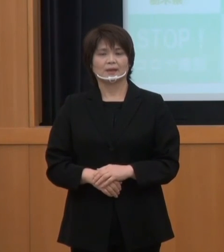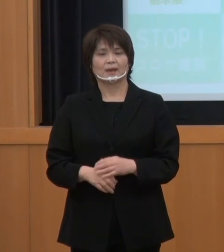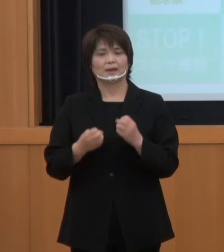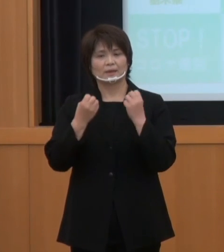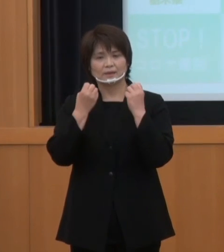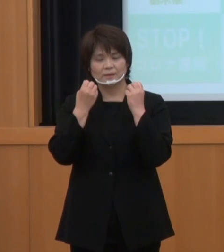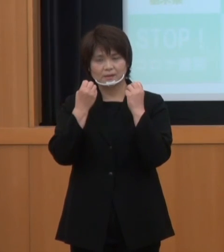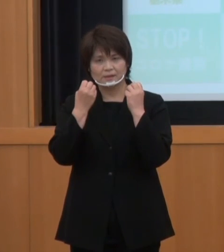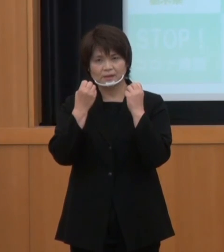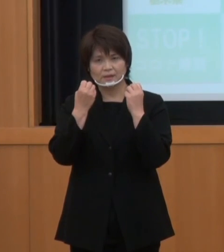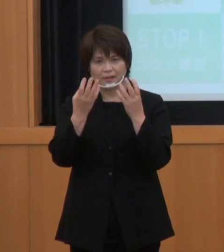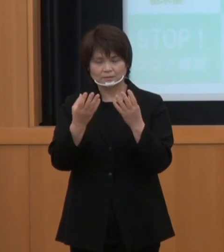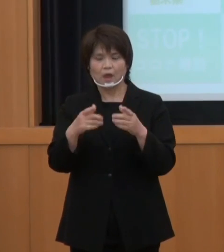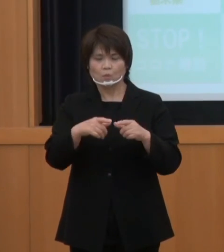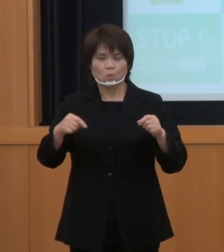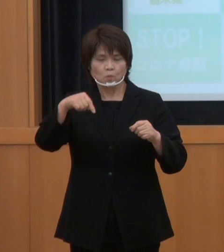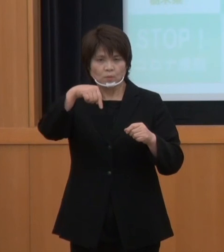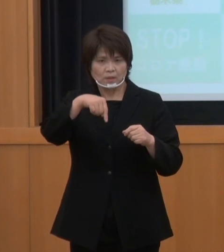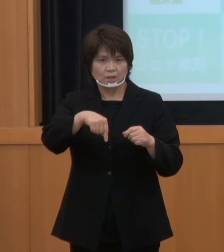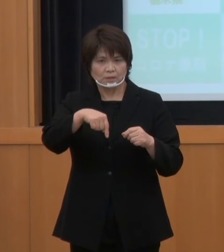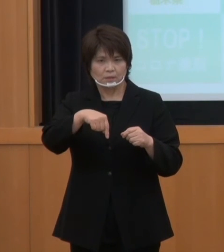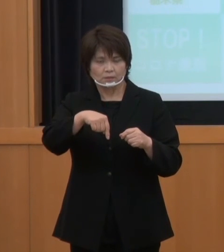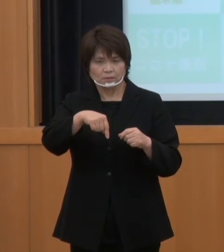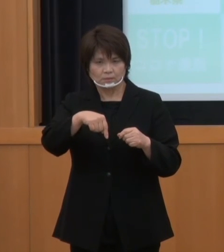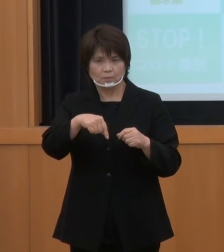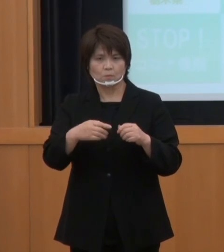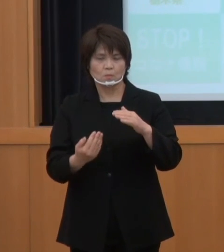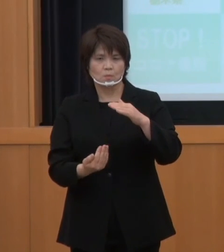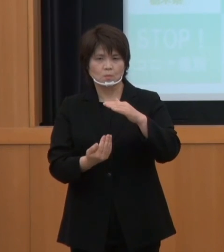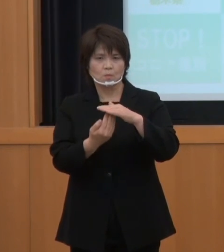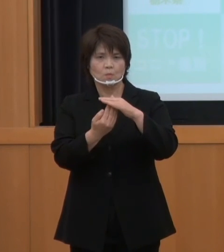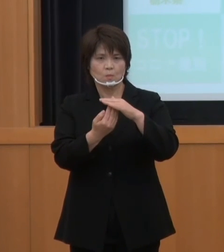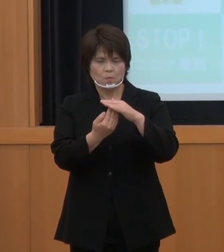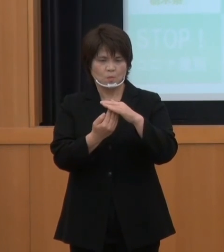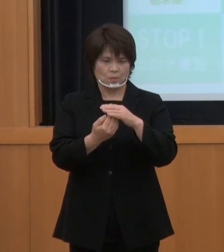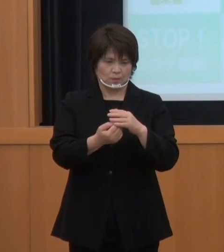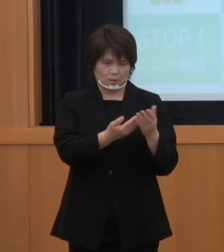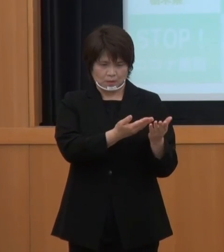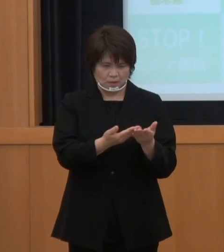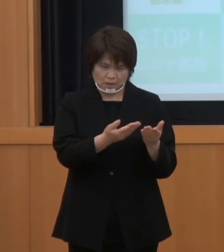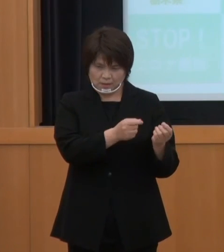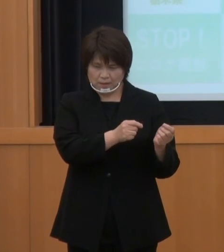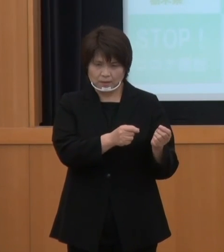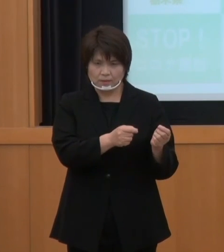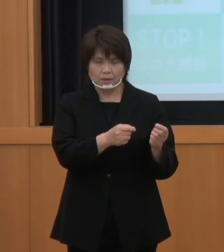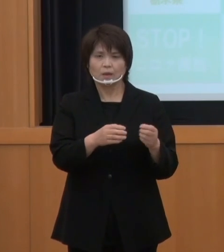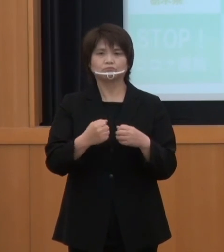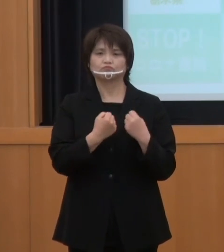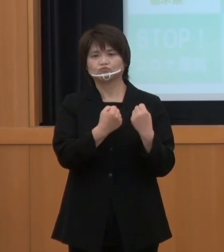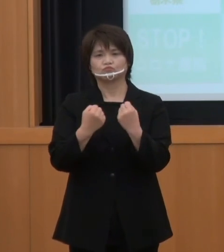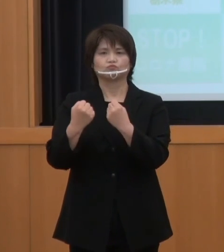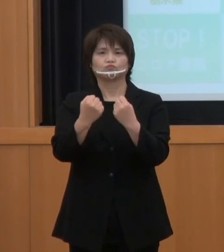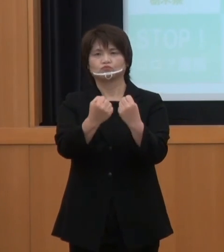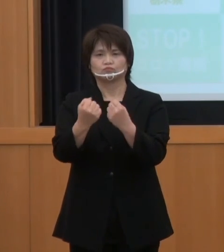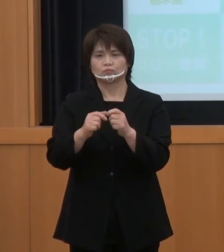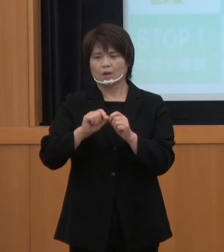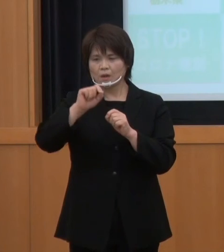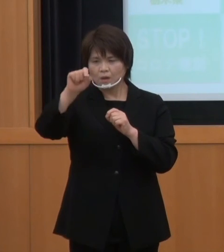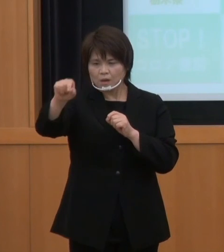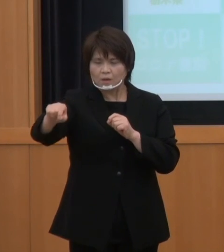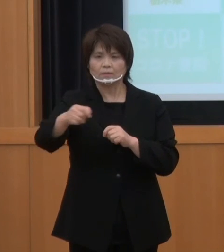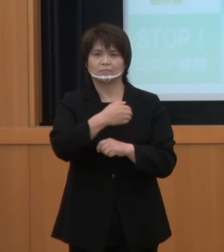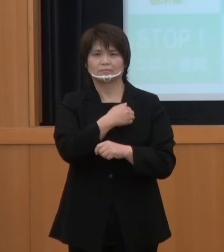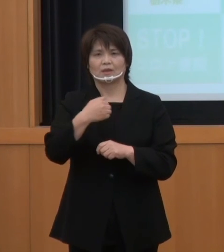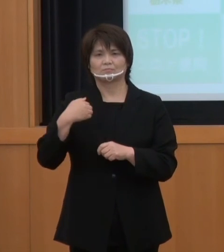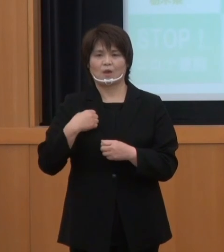新しい国内では最も運行距離の長い電気自動車が栃木から